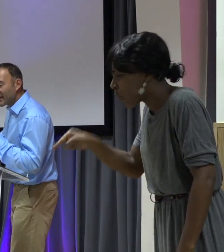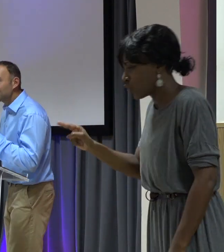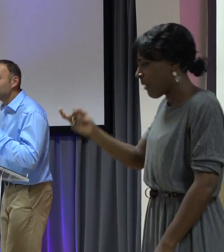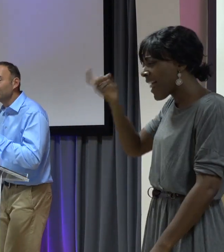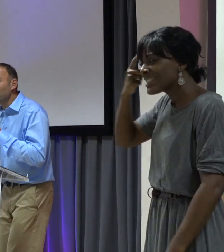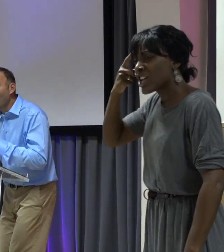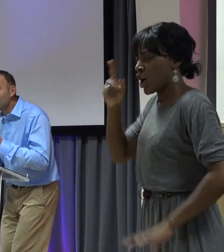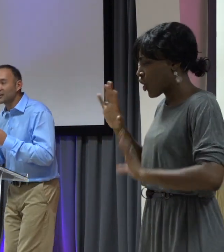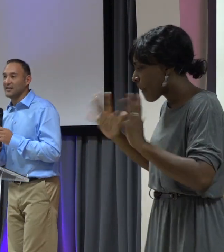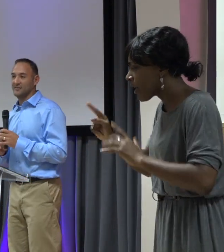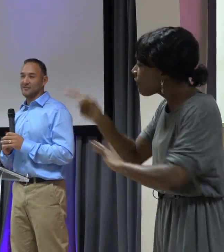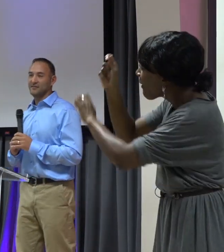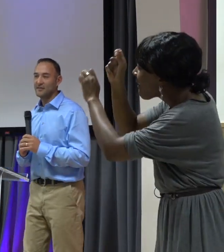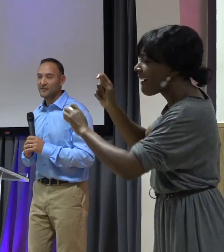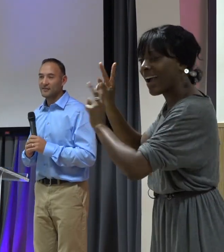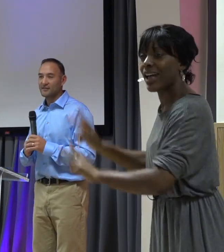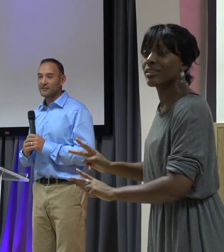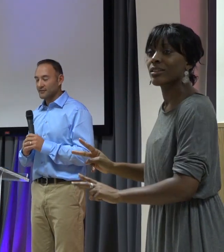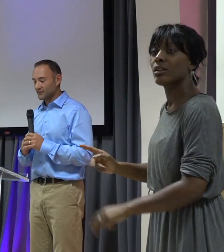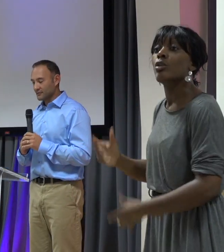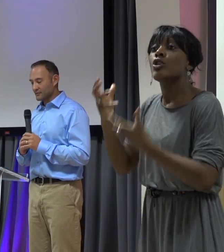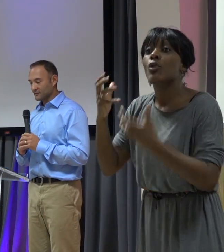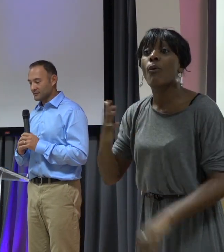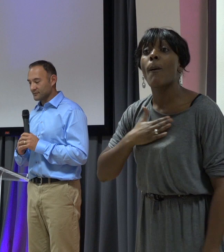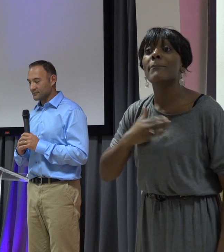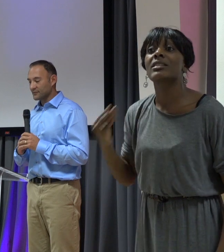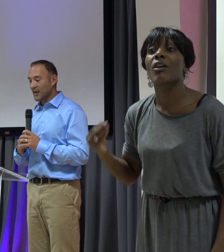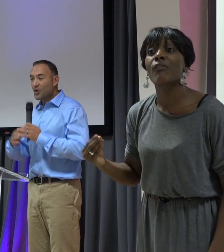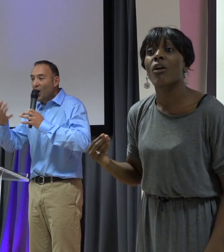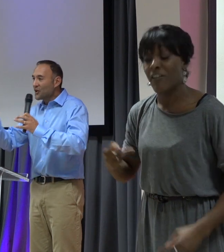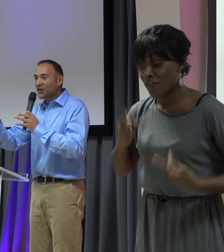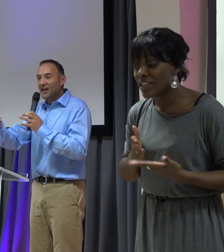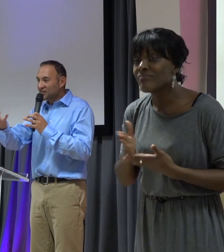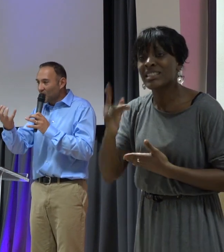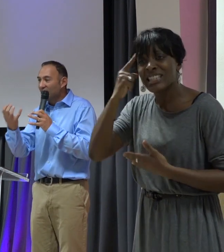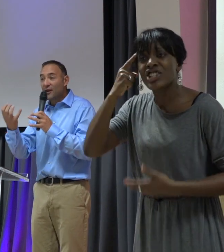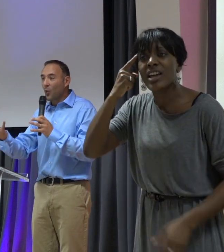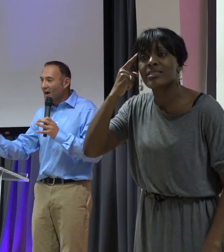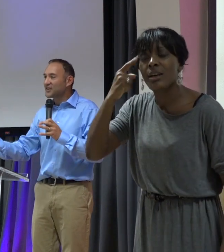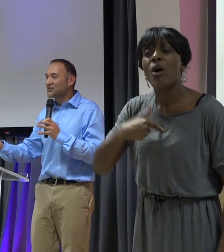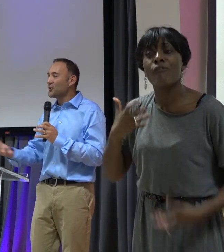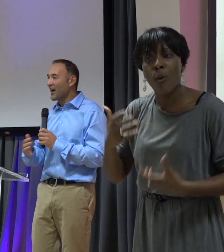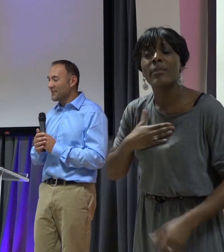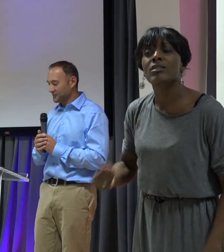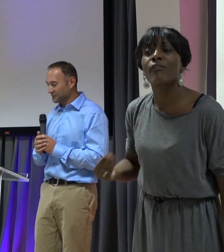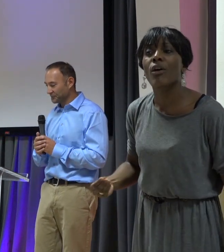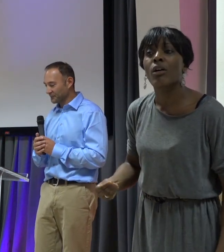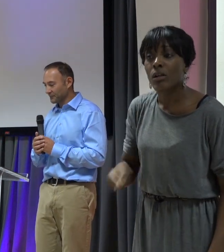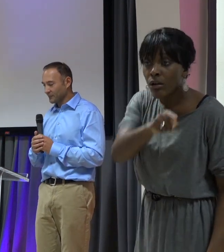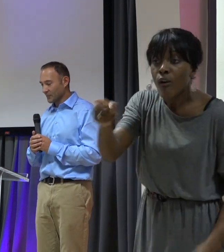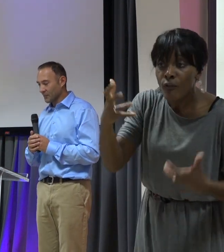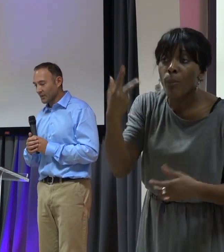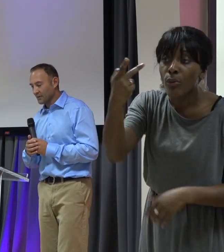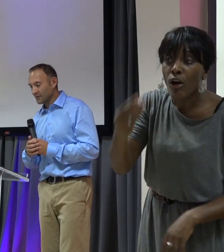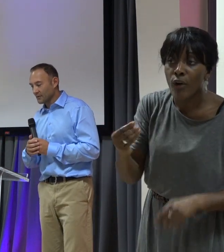my kids to live wisely. parce que je veux que mes enfants vivent dans la sagesse. And you want your kids to live wisely Et too, vous right? voulez que vos enfants vivent